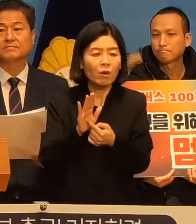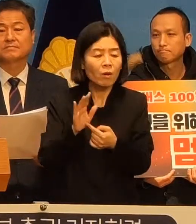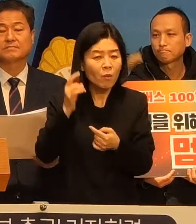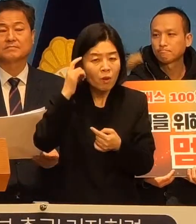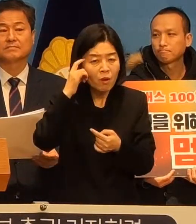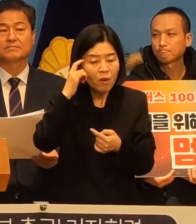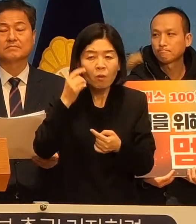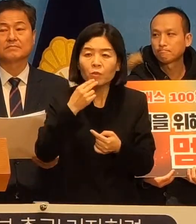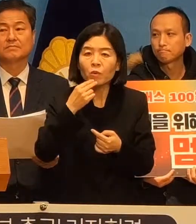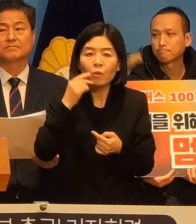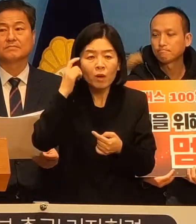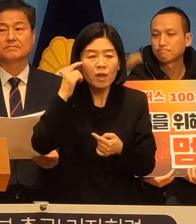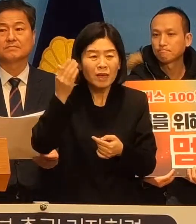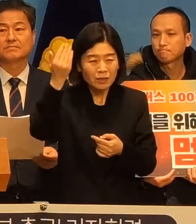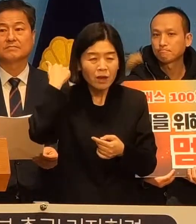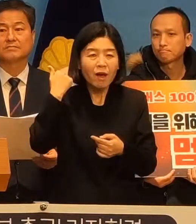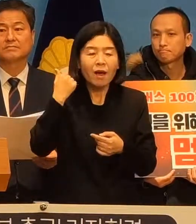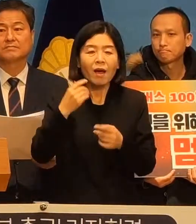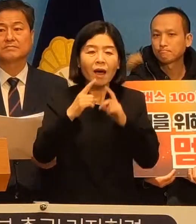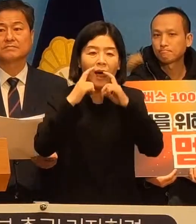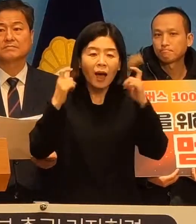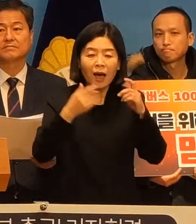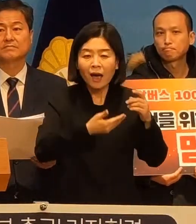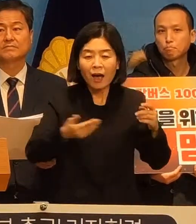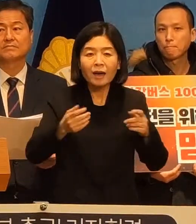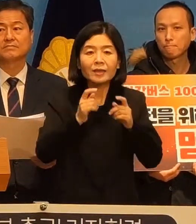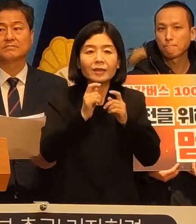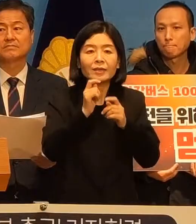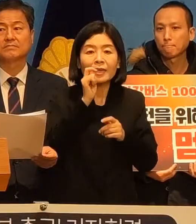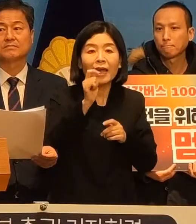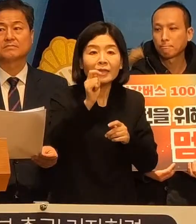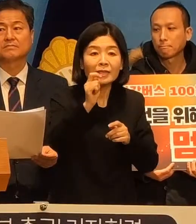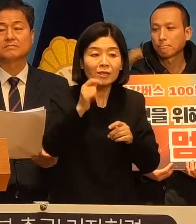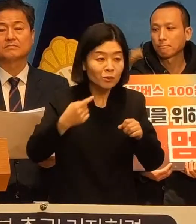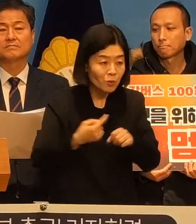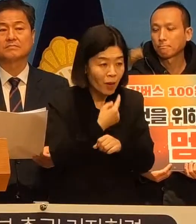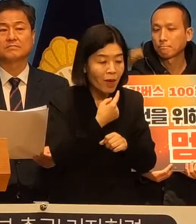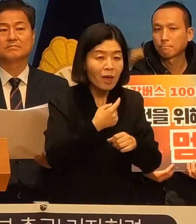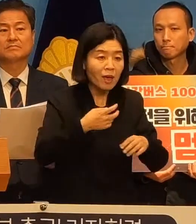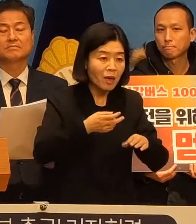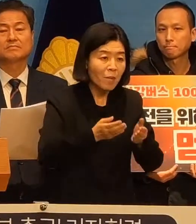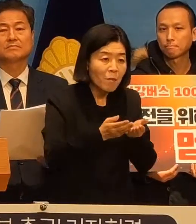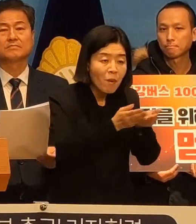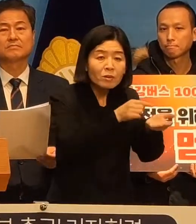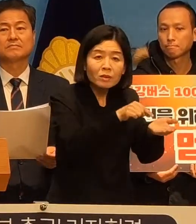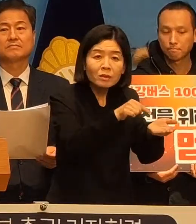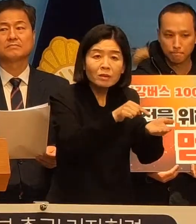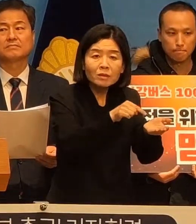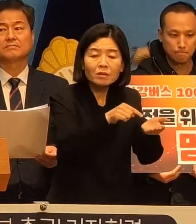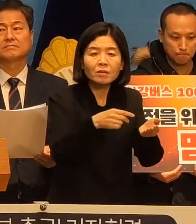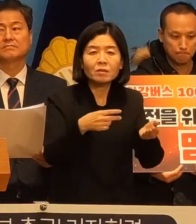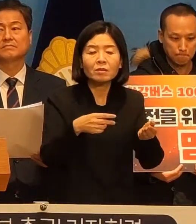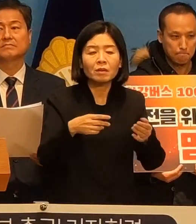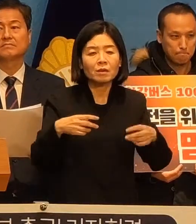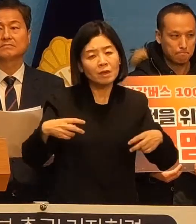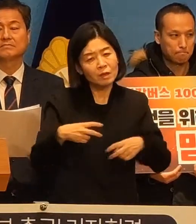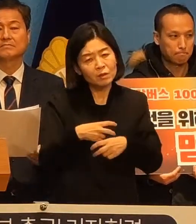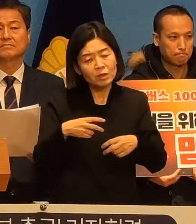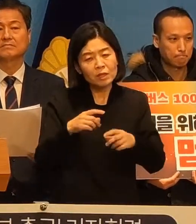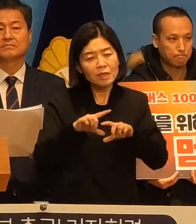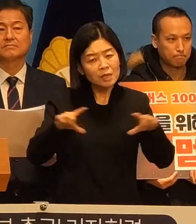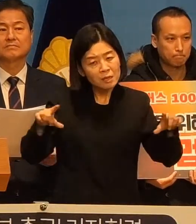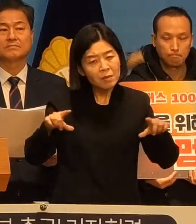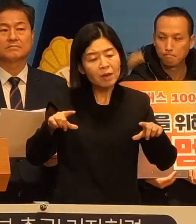기존의 한강택시라고 하는 사업 외에 한강버스를 대중교통으로 지정할 필요가 있었는가라고 하는 부분인데요.